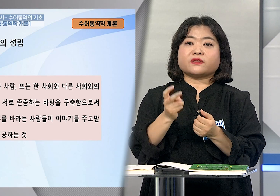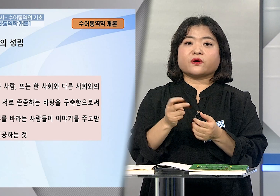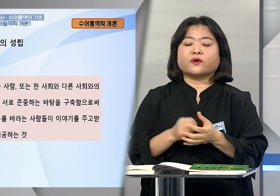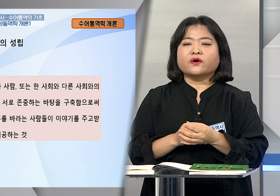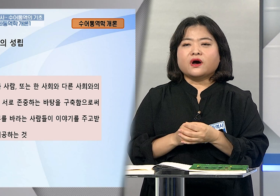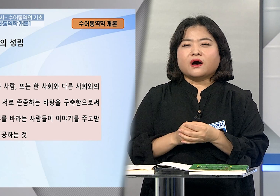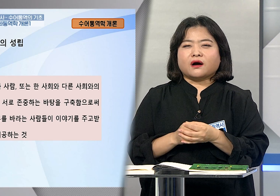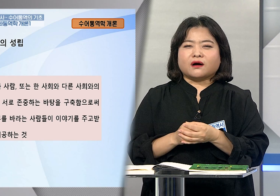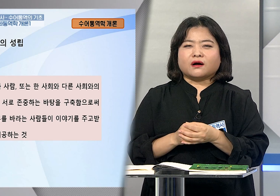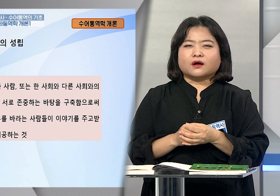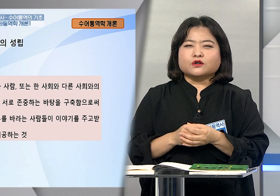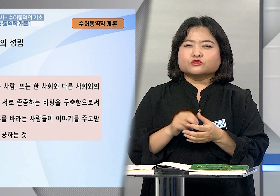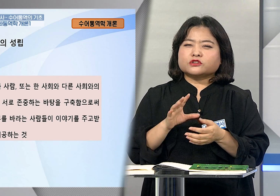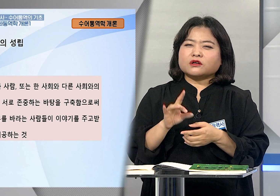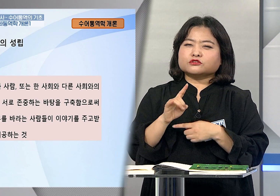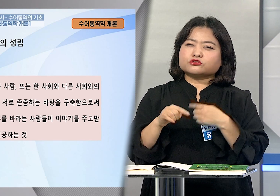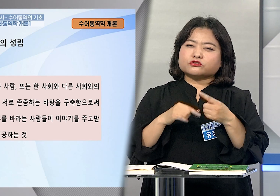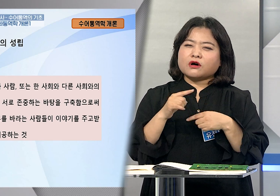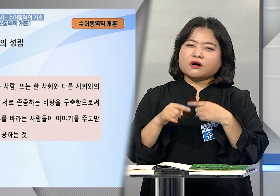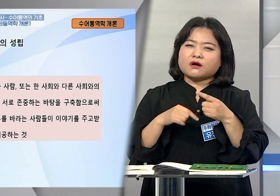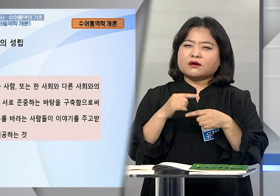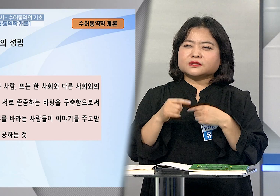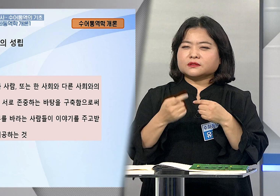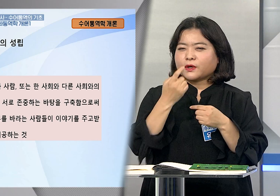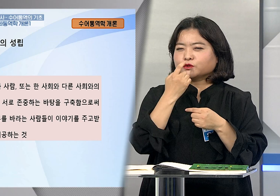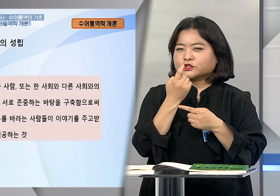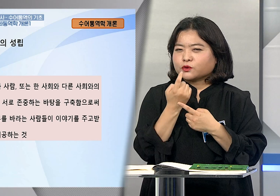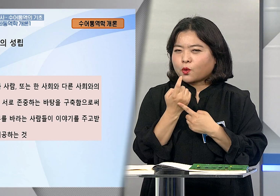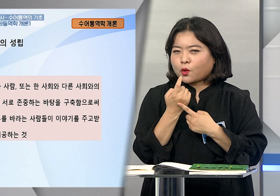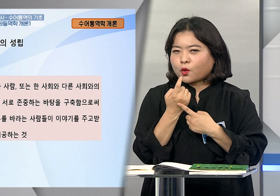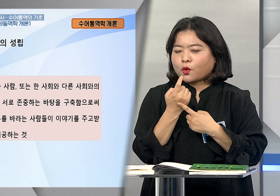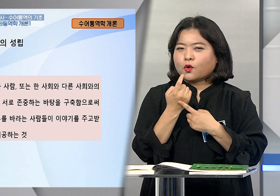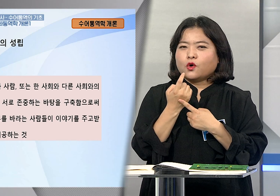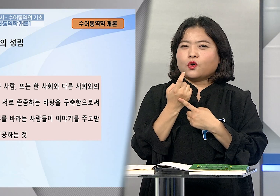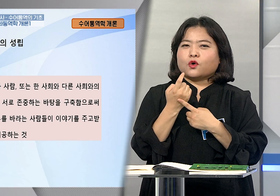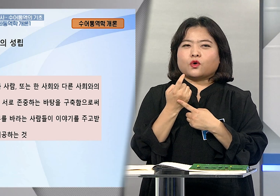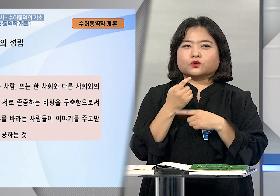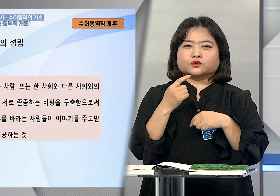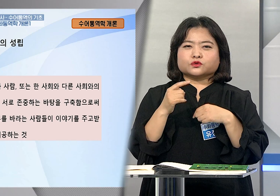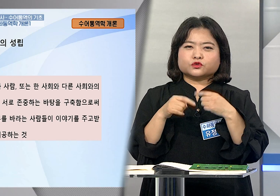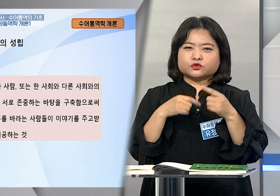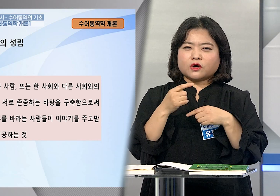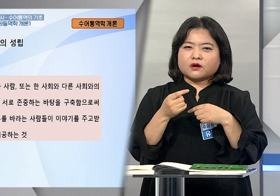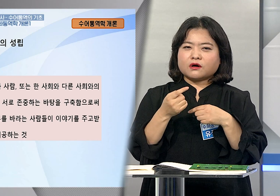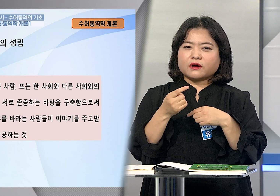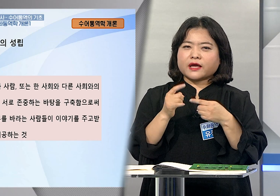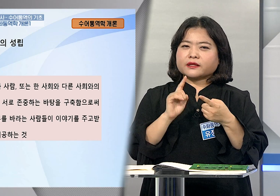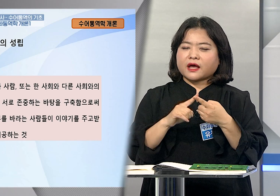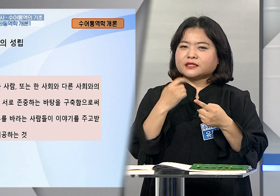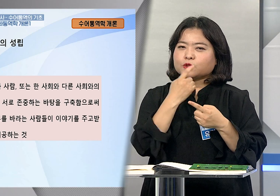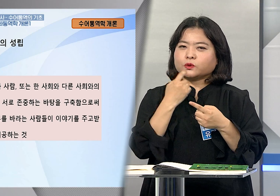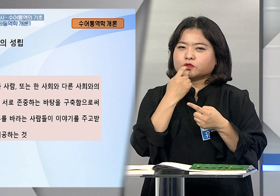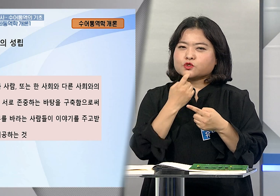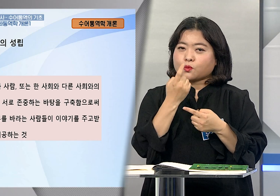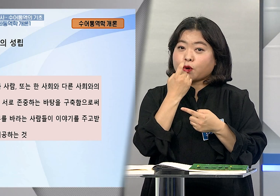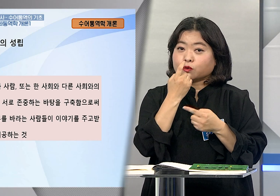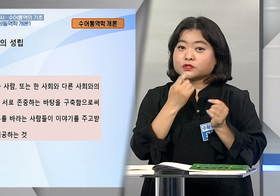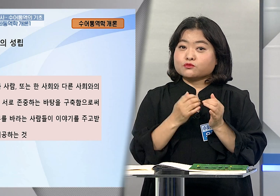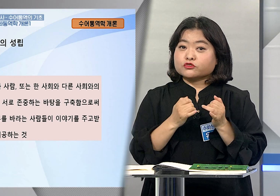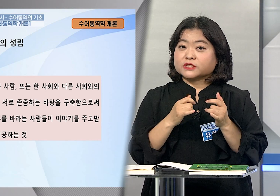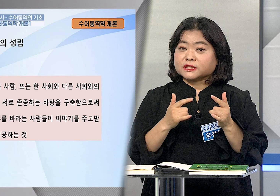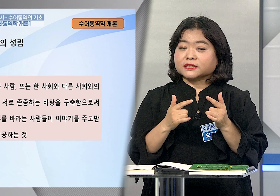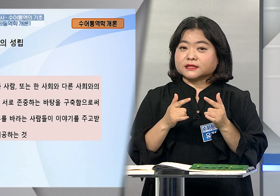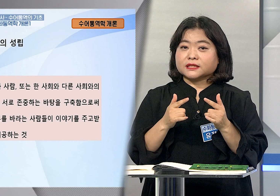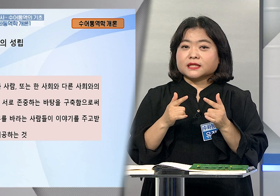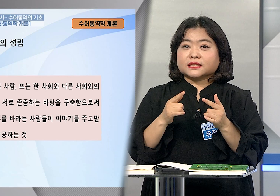드릴 텐데요. 우선 수어를 배우시고 수어에 대한 이론들을 좀